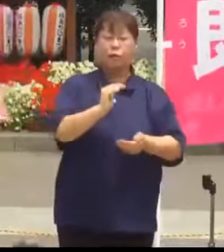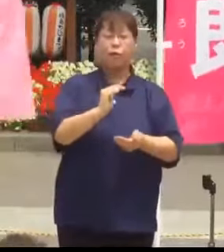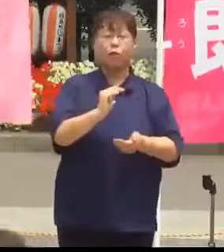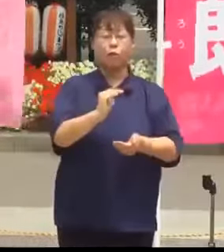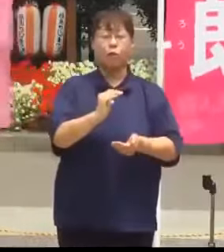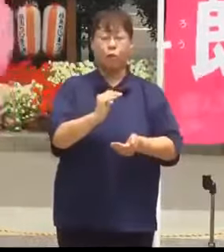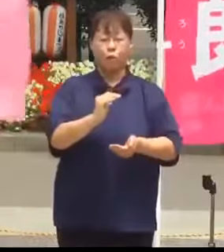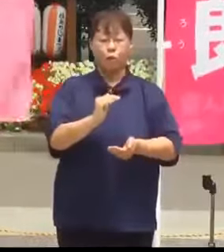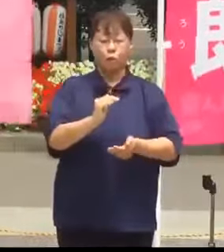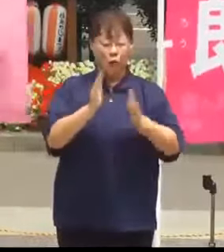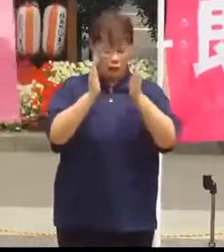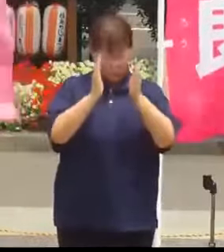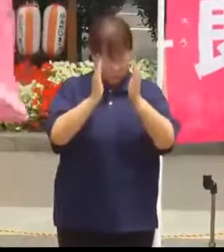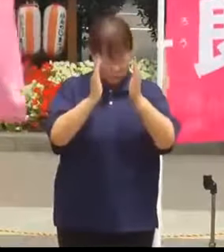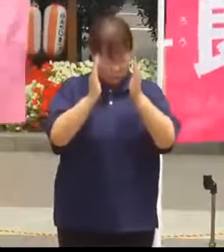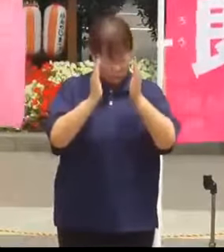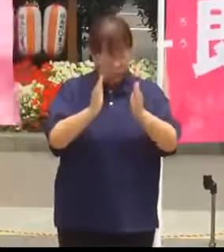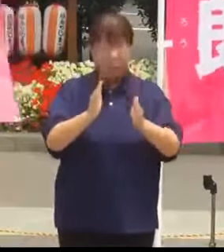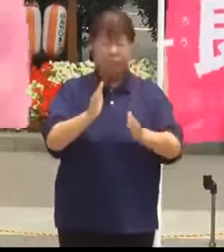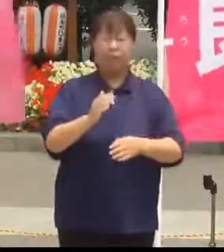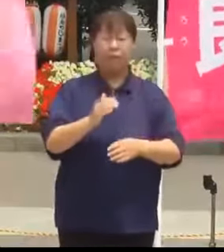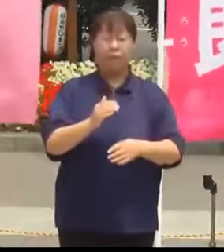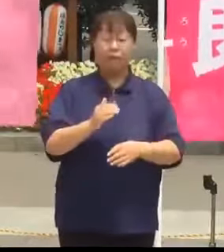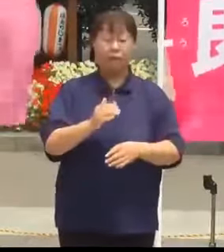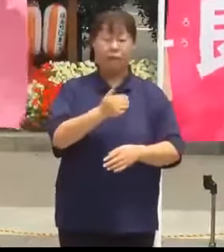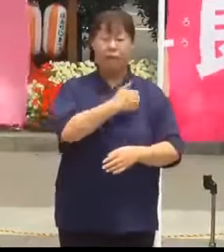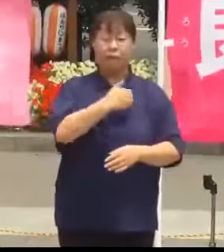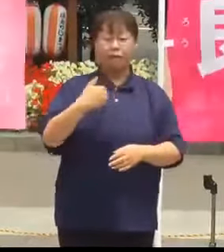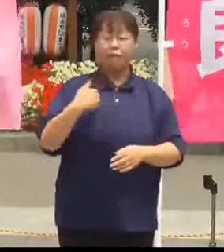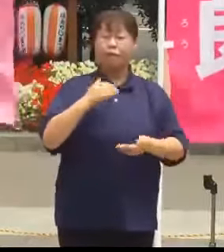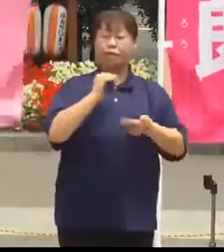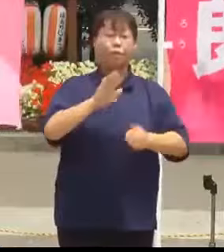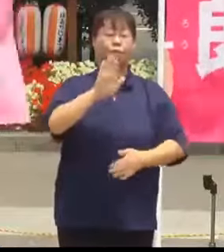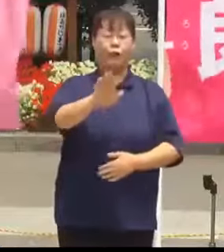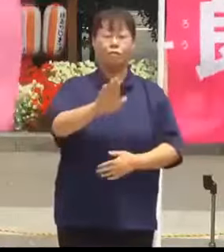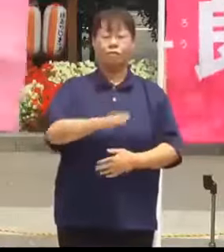最大限やらなきゃいけないことがあると私は思ってます